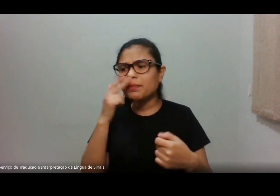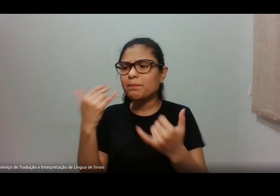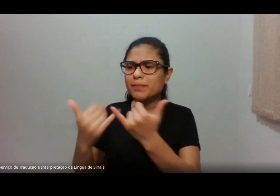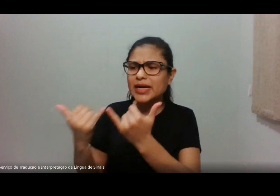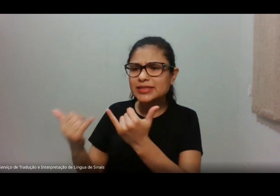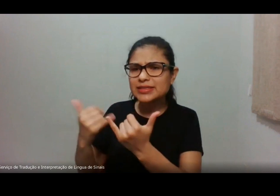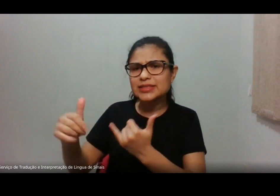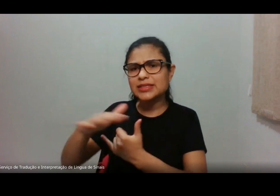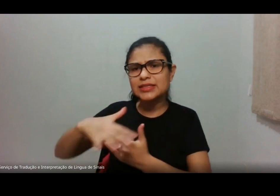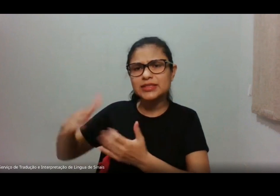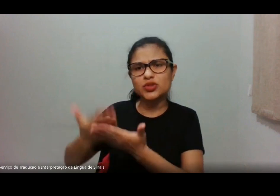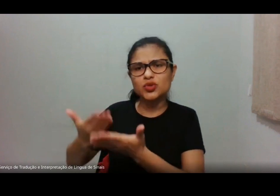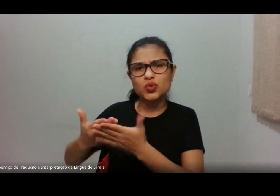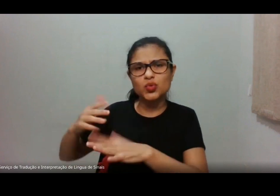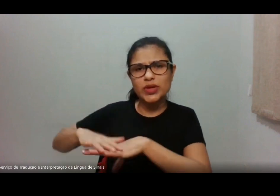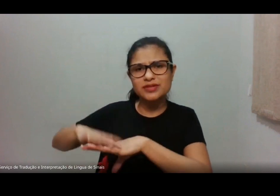ciências exatas e não...